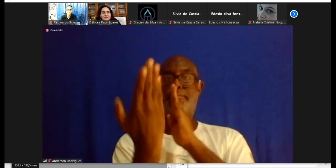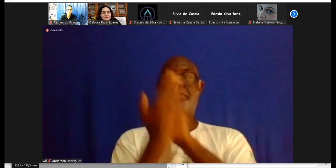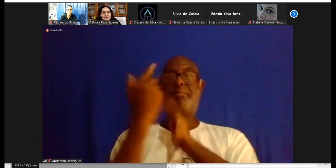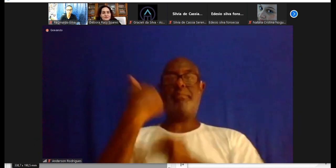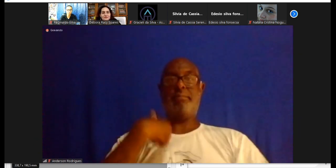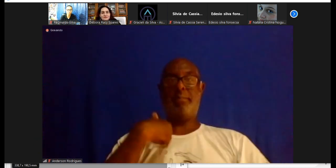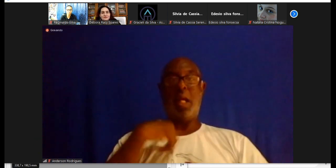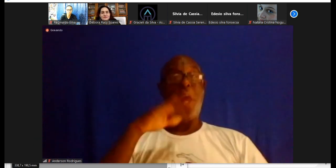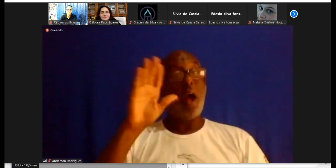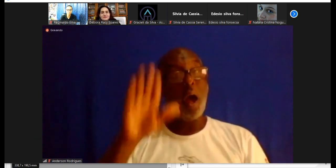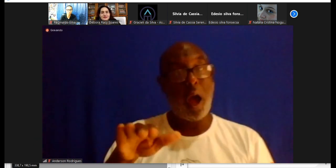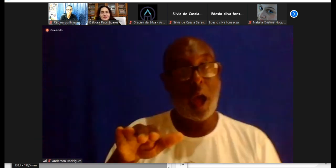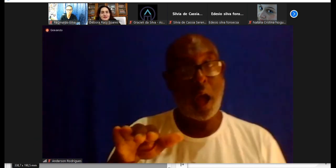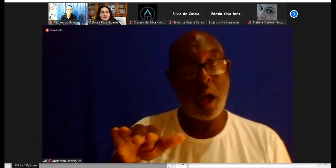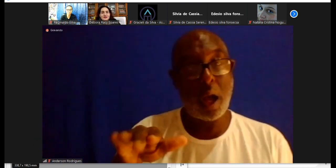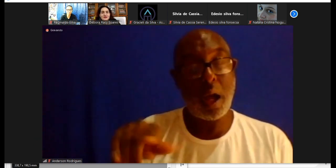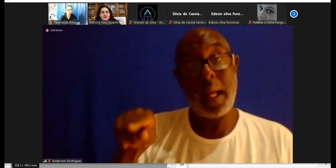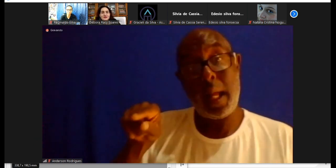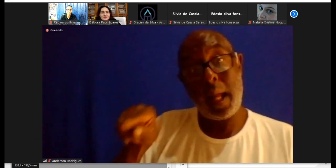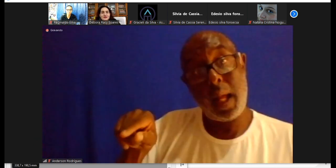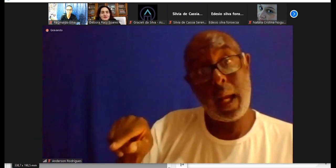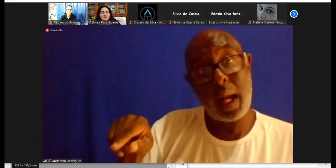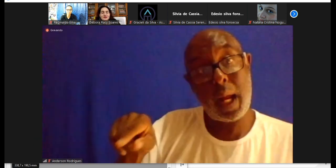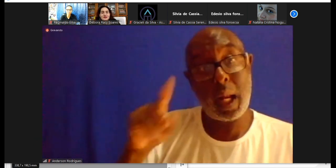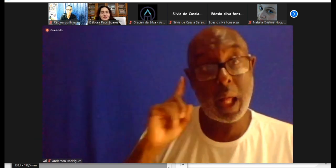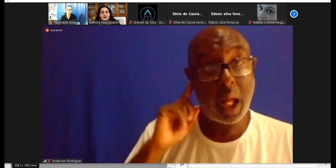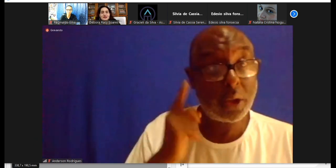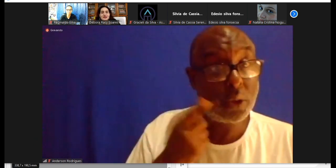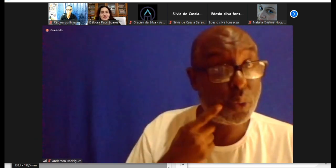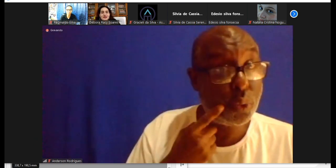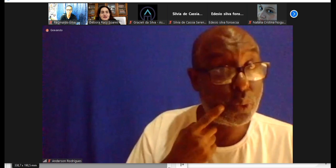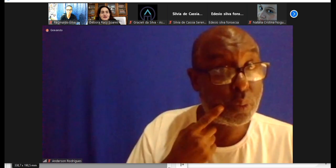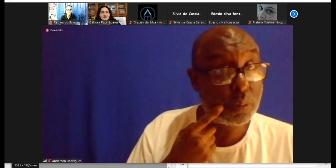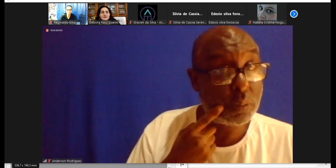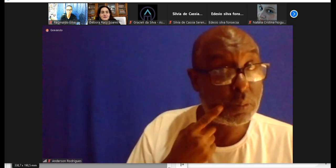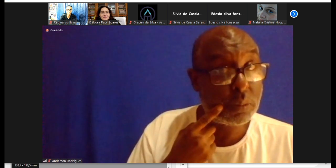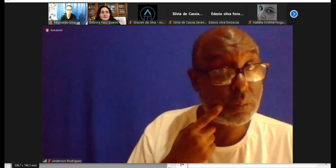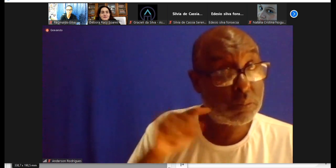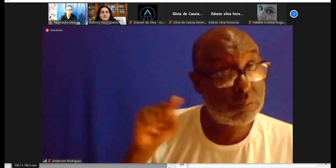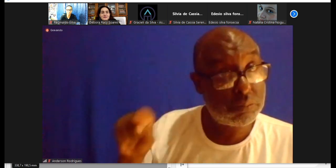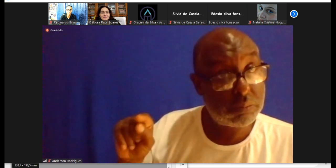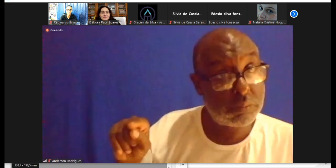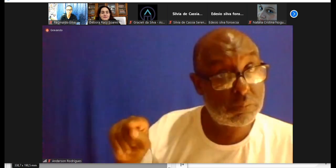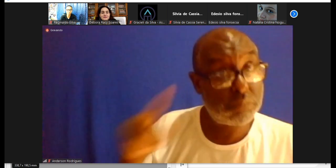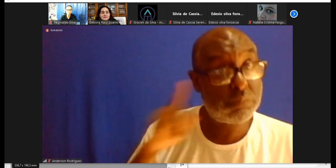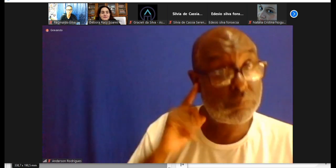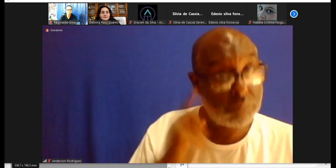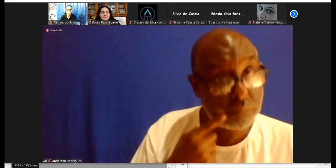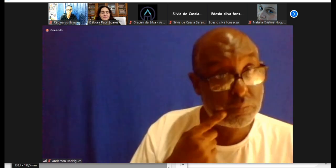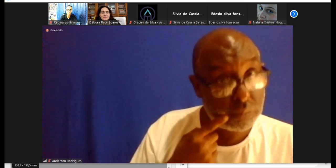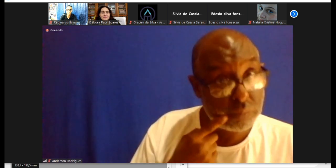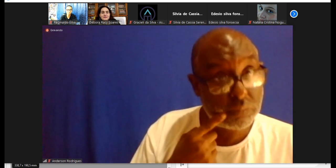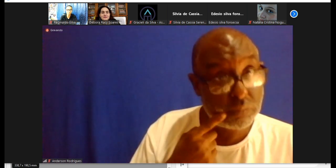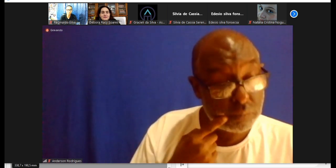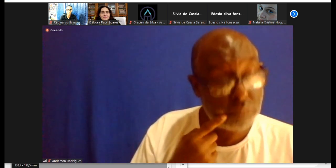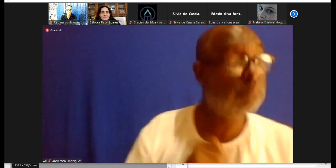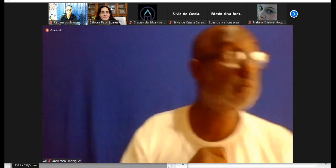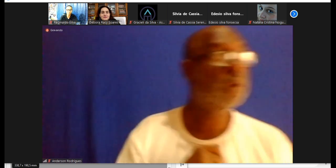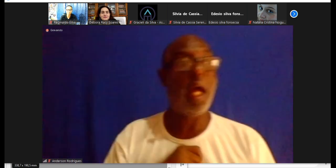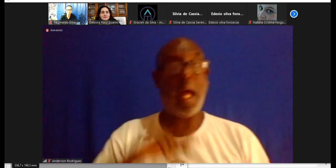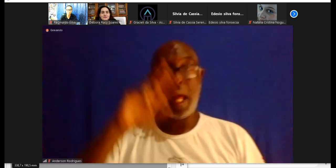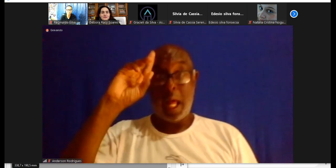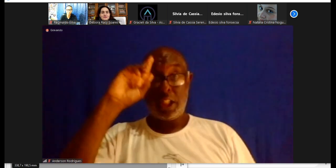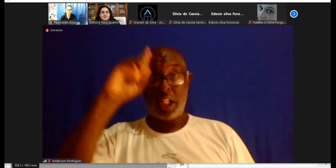professor, e aí esse professor chegou até mim e percebeu que na verdade eu não